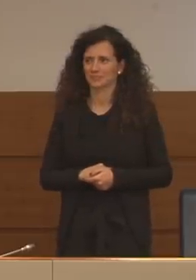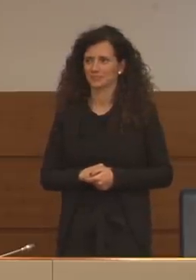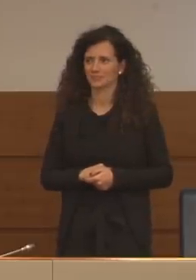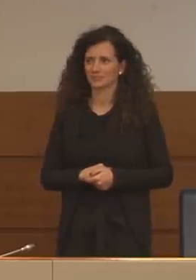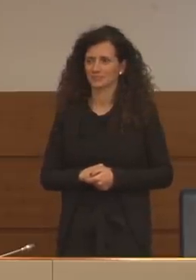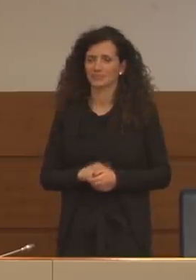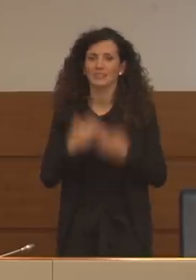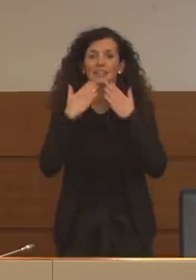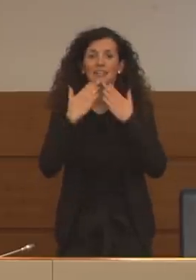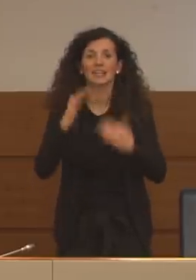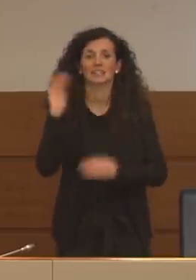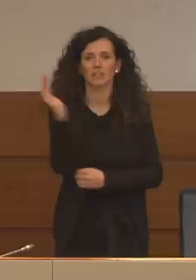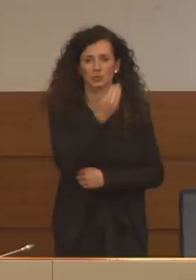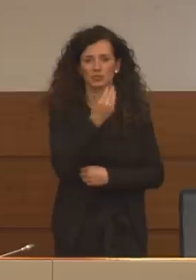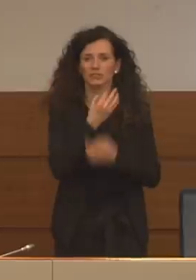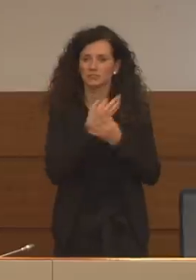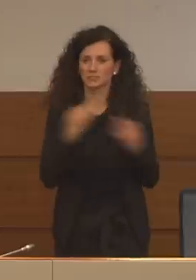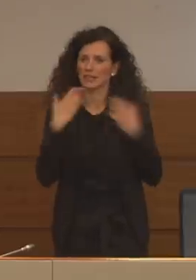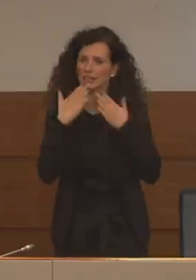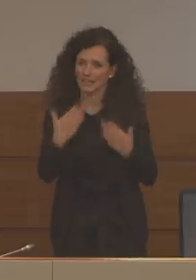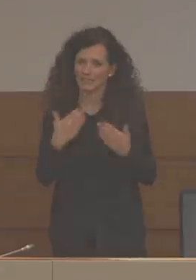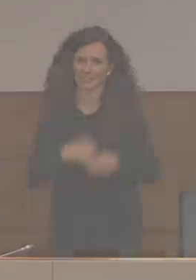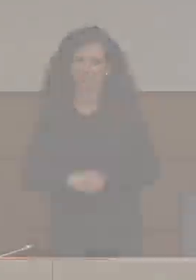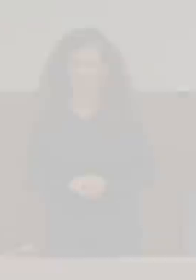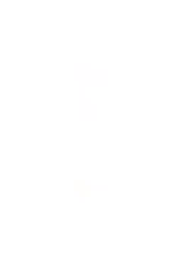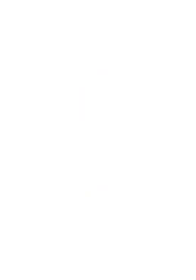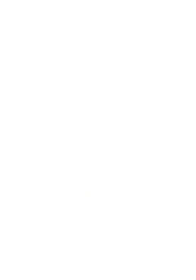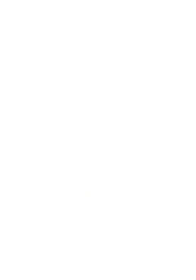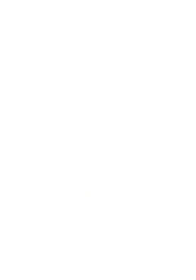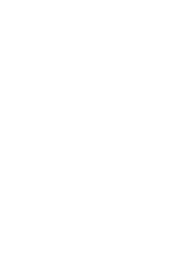grazie a tutti bene grazie a tutti